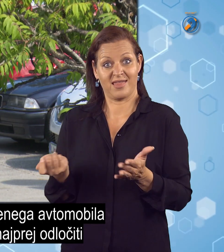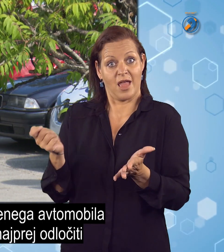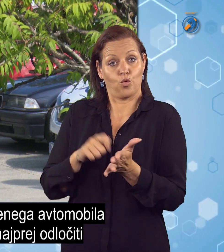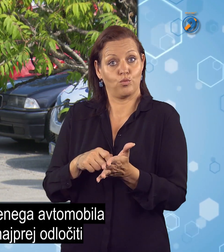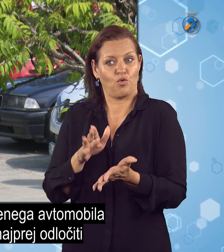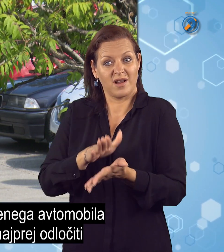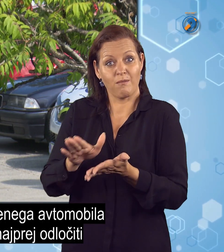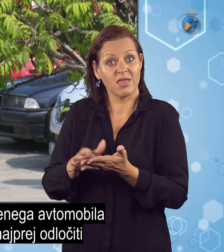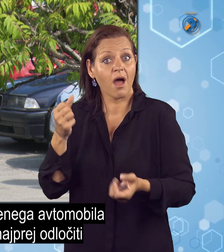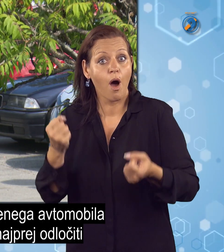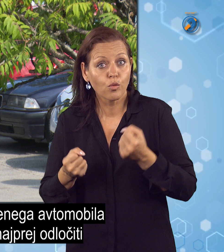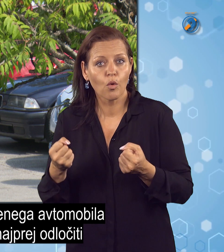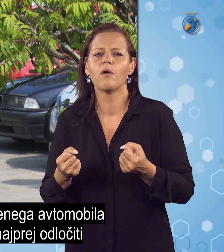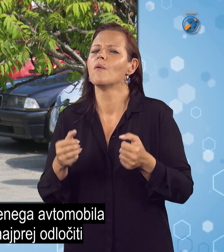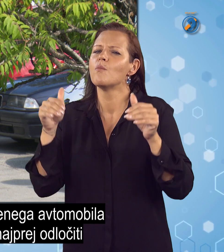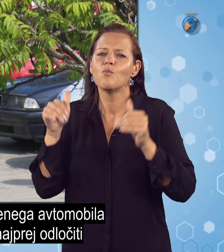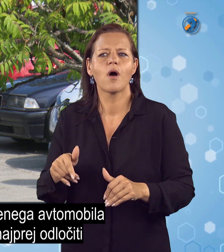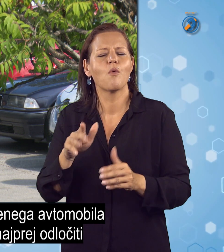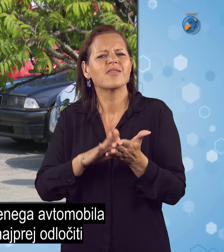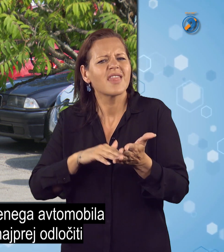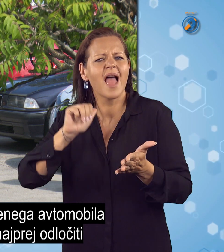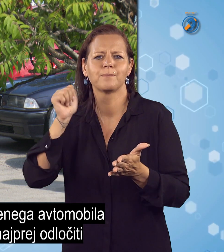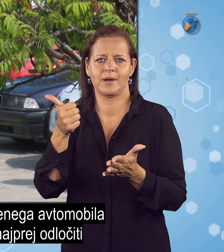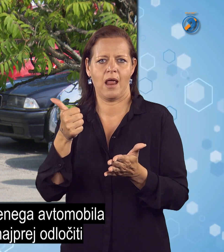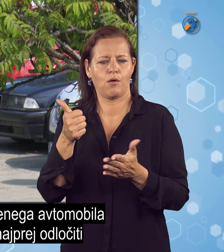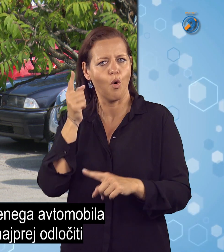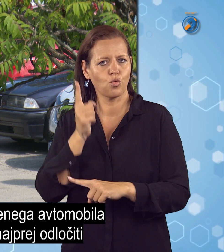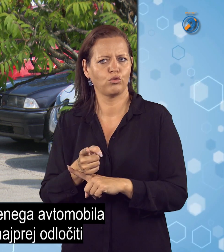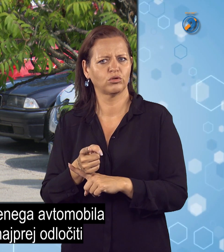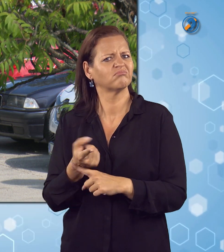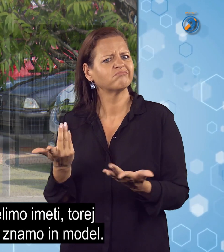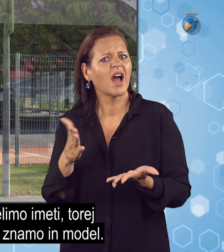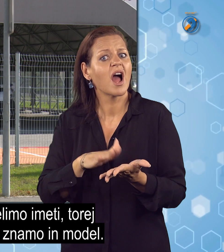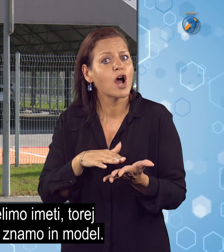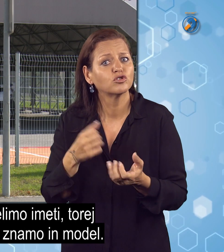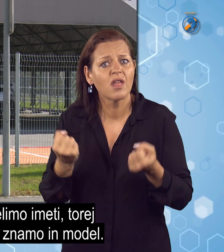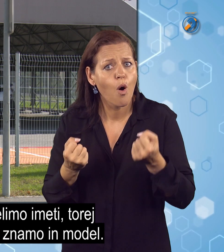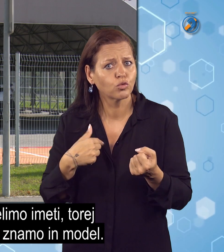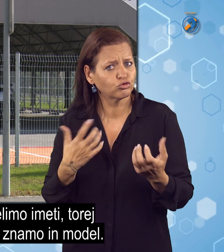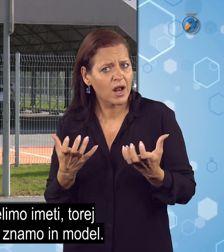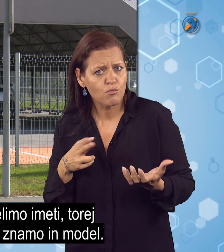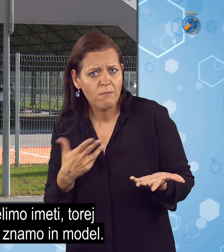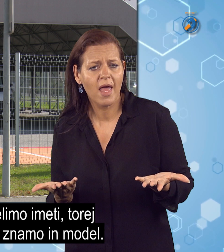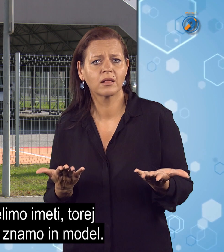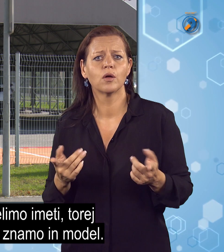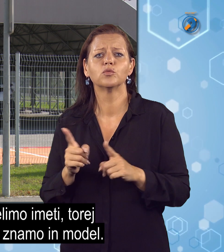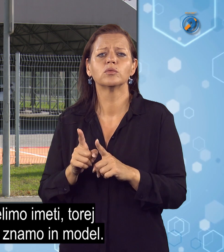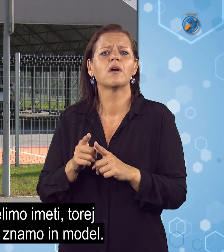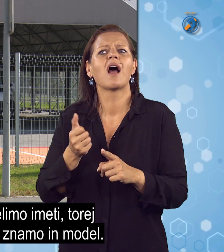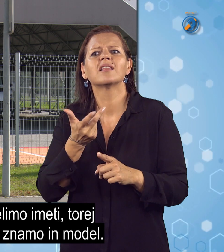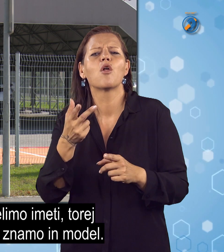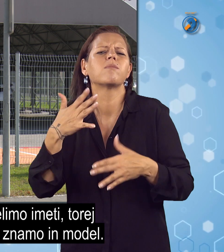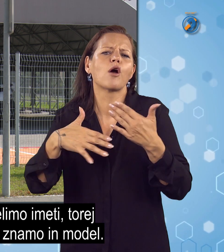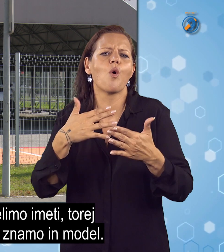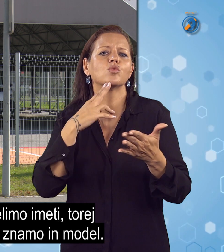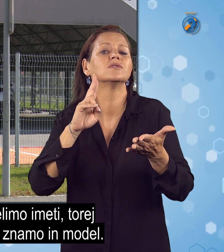Pri nakupu rabljenega vozila se moramo najprej odločiti, kakšen avto želimo imeti, torej katero blagovno znamko in